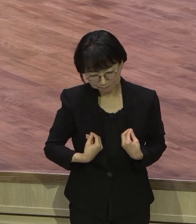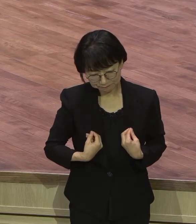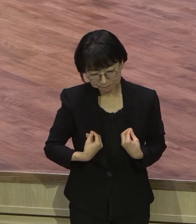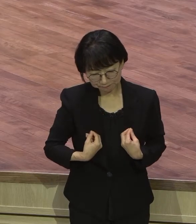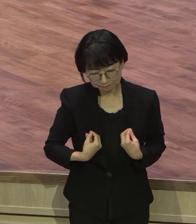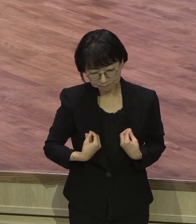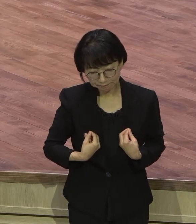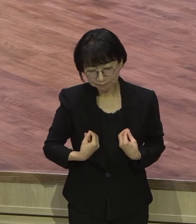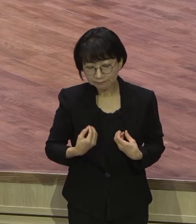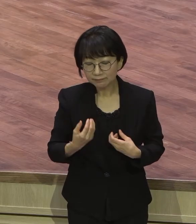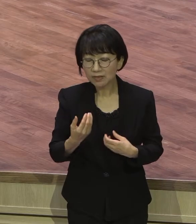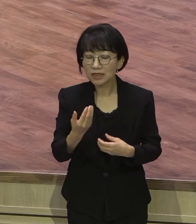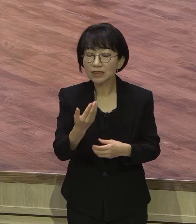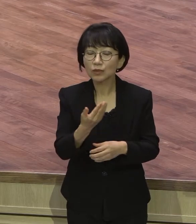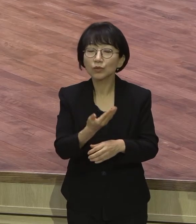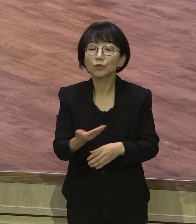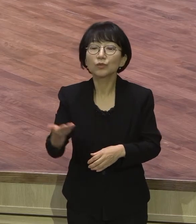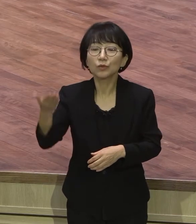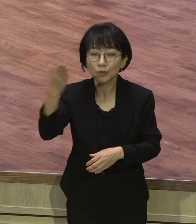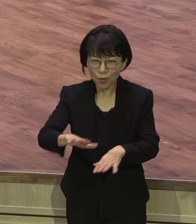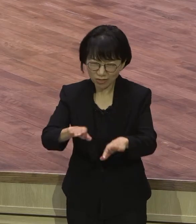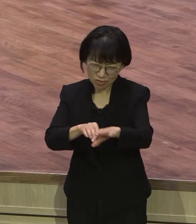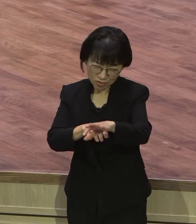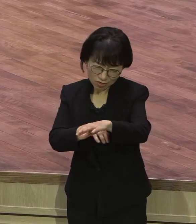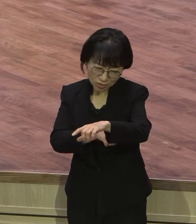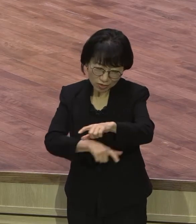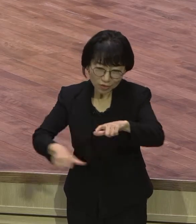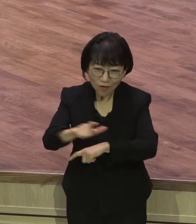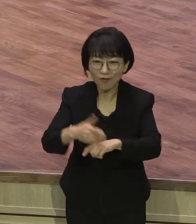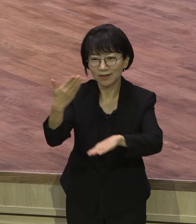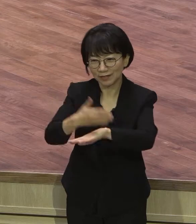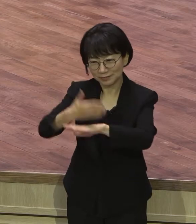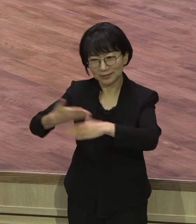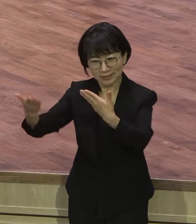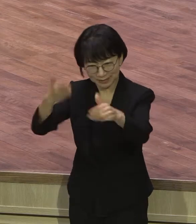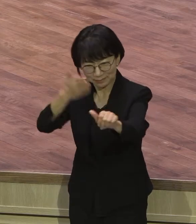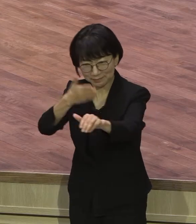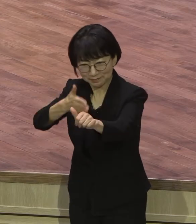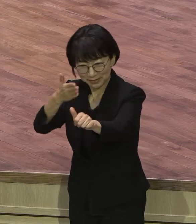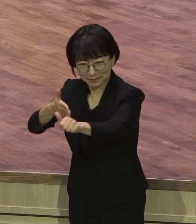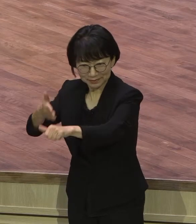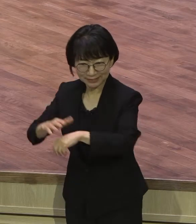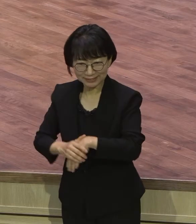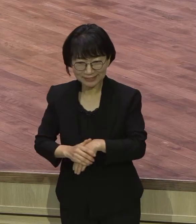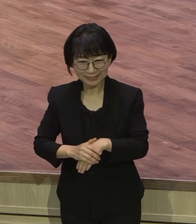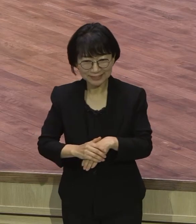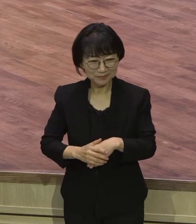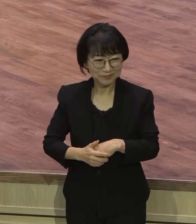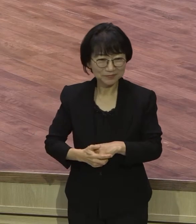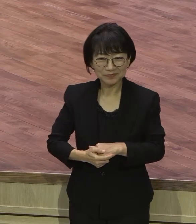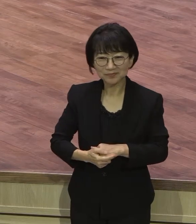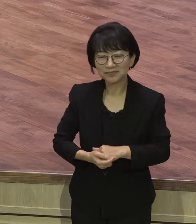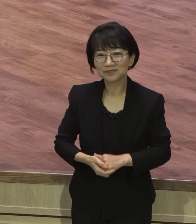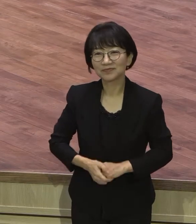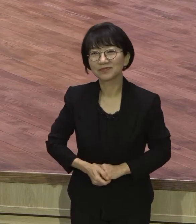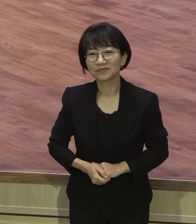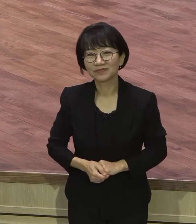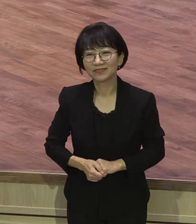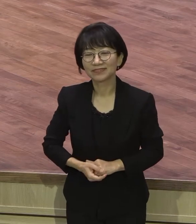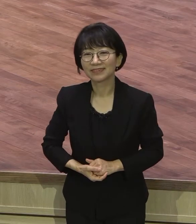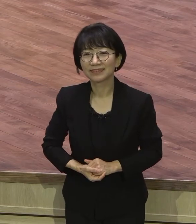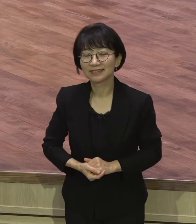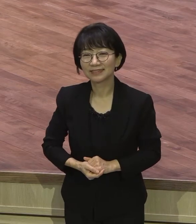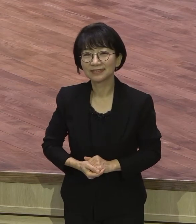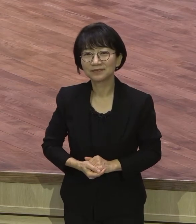감사하시기 바랍니다. 그래서 감사가 이끄는 삶, 그대에 돼요. 이렇게 되면 우리 신앙생활이